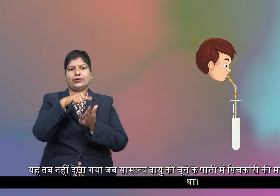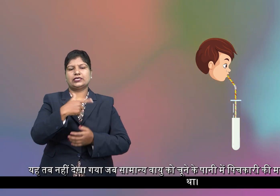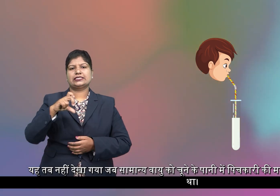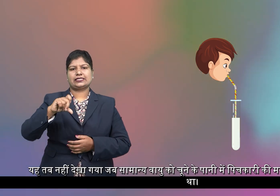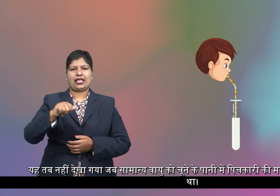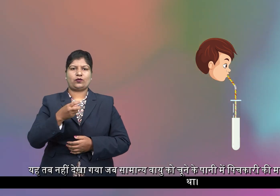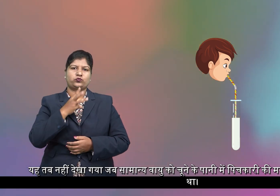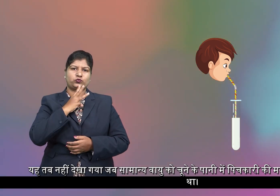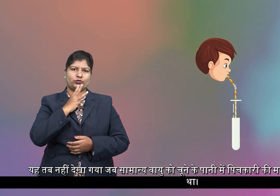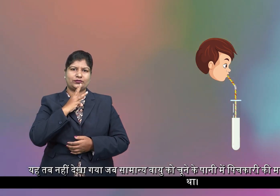किया गया था।